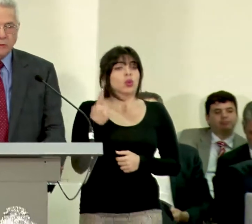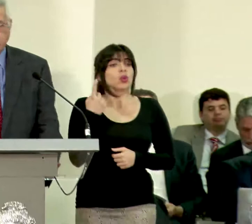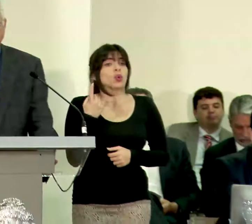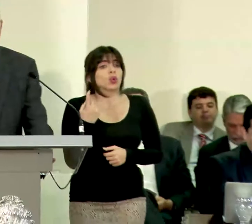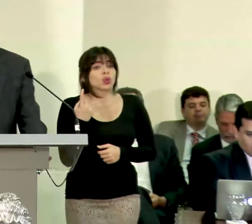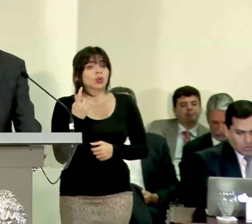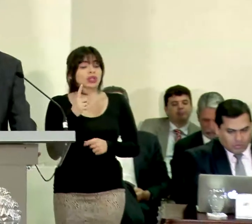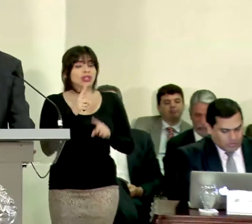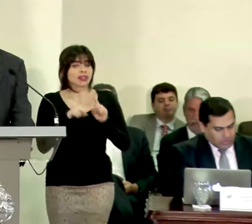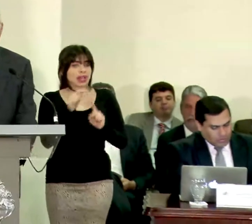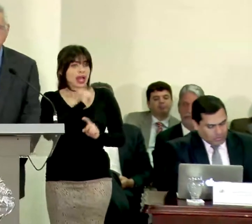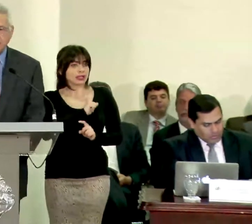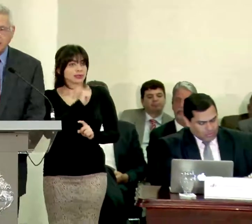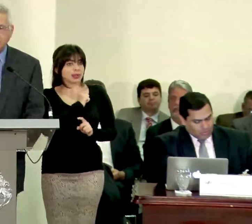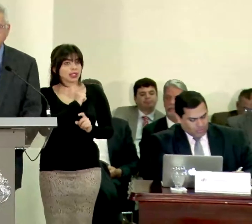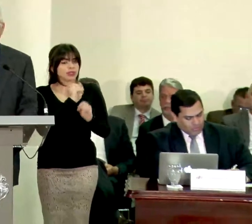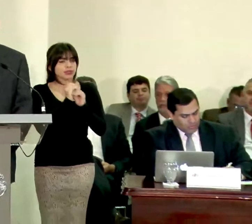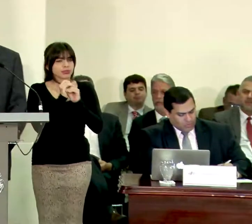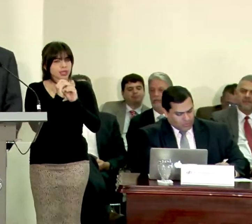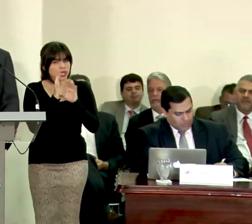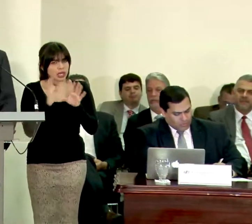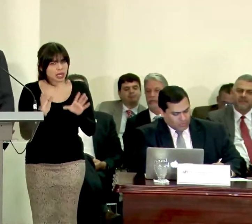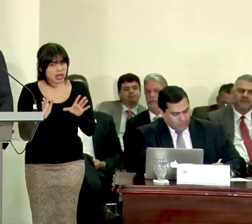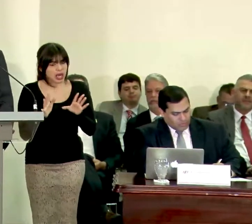Uno de los aspectos que claramente,